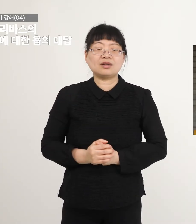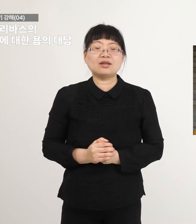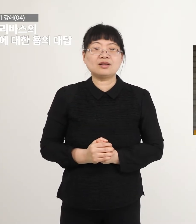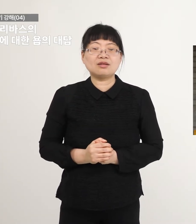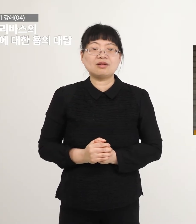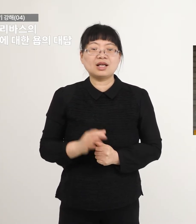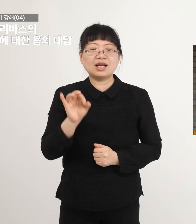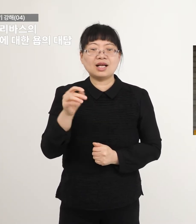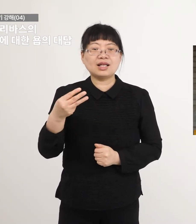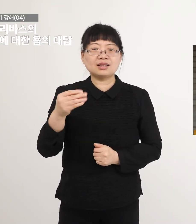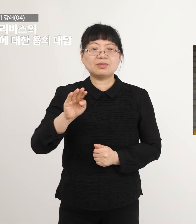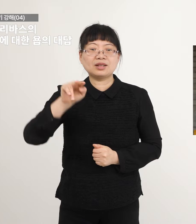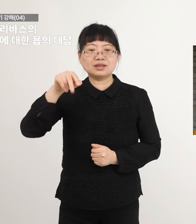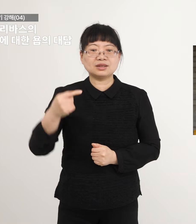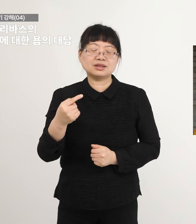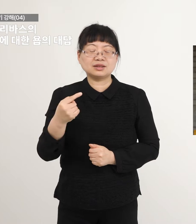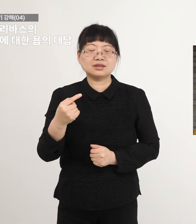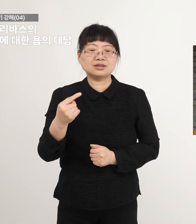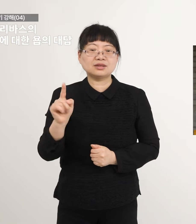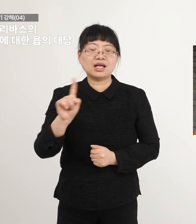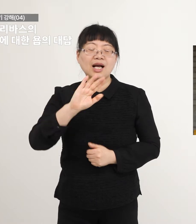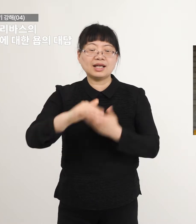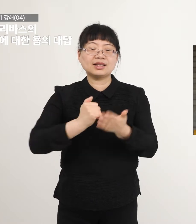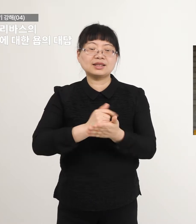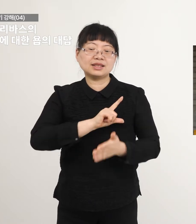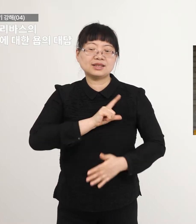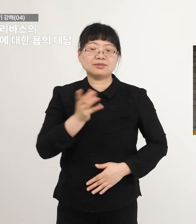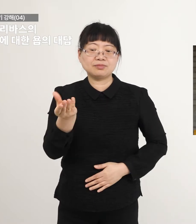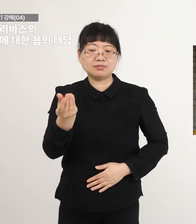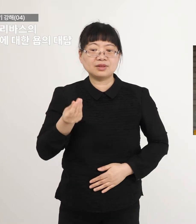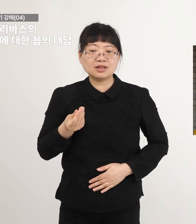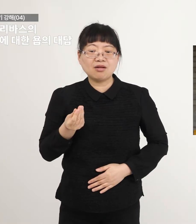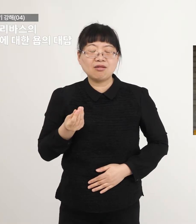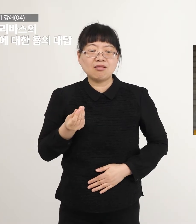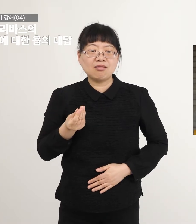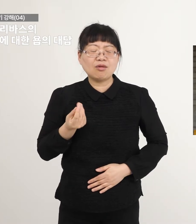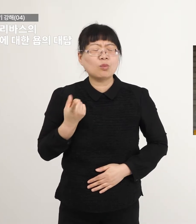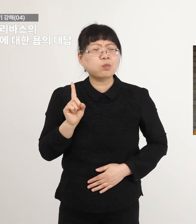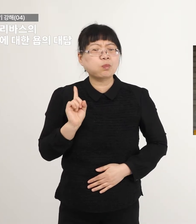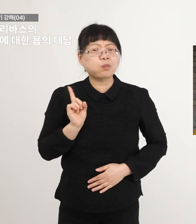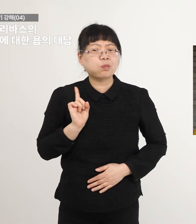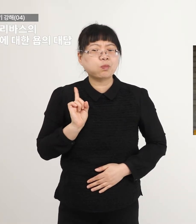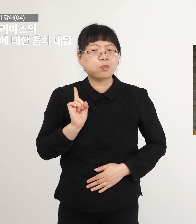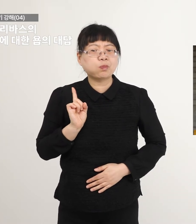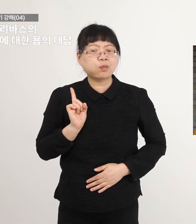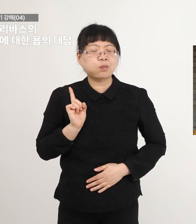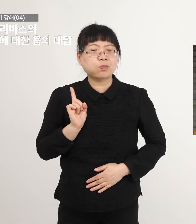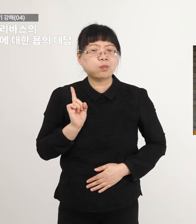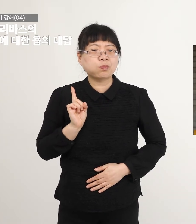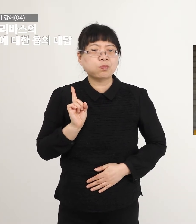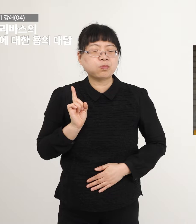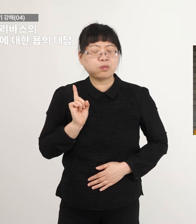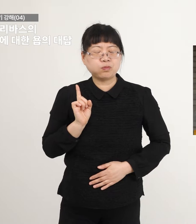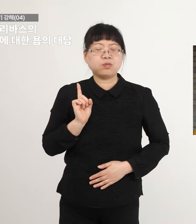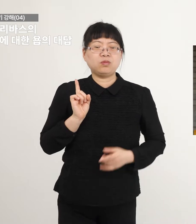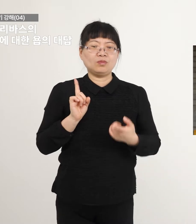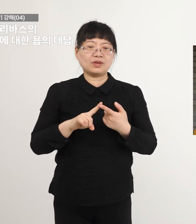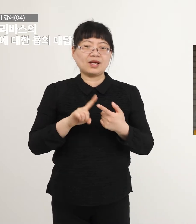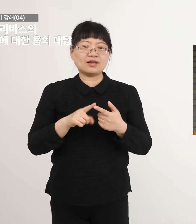엘리바스는 비록 하나님의 이름으로 뭔가를